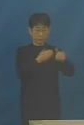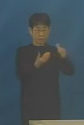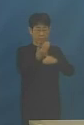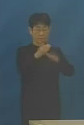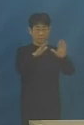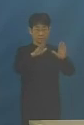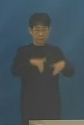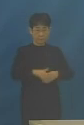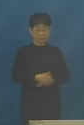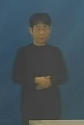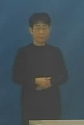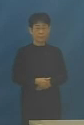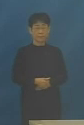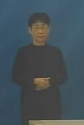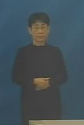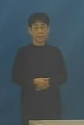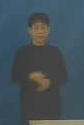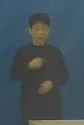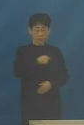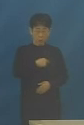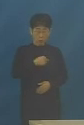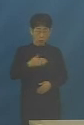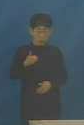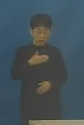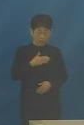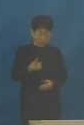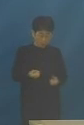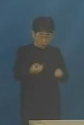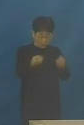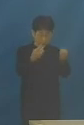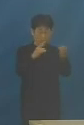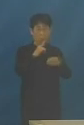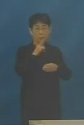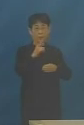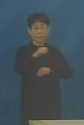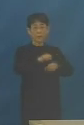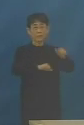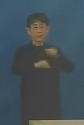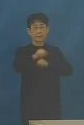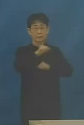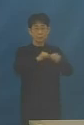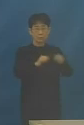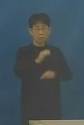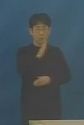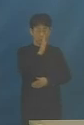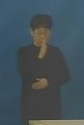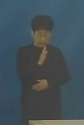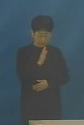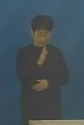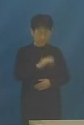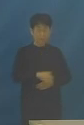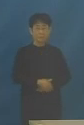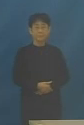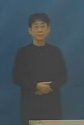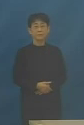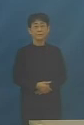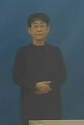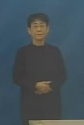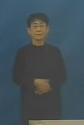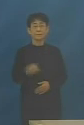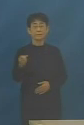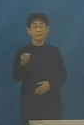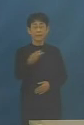が俺よりお祝いを申し上げ5月約お祈りを申し上げたいと思いますさらに